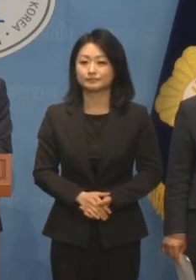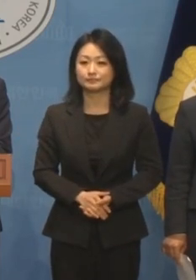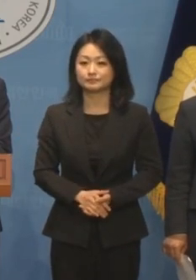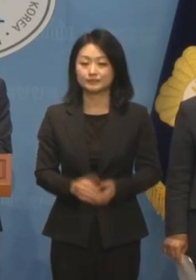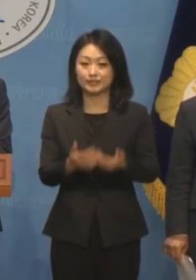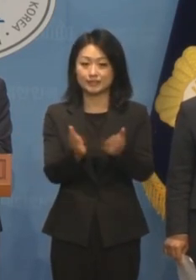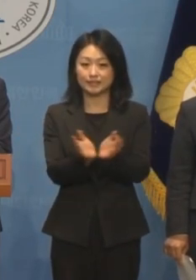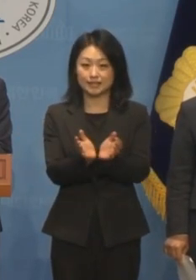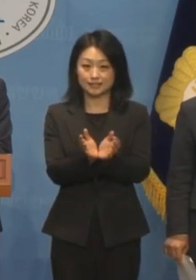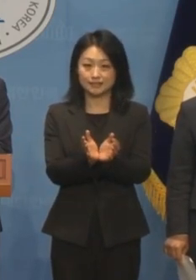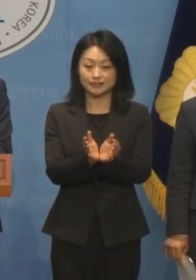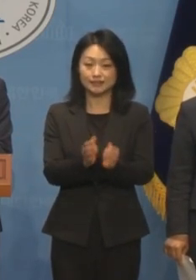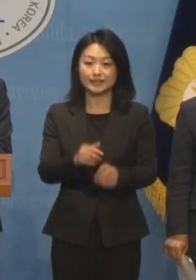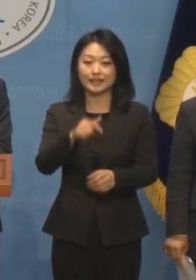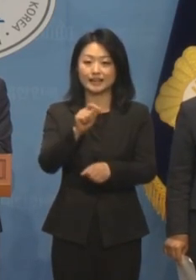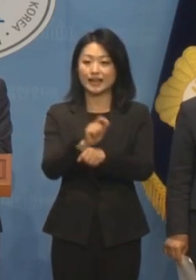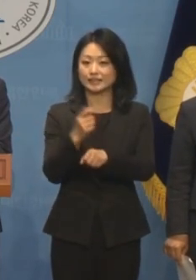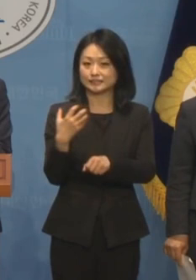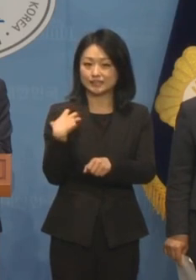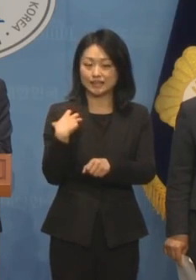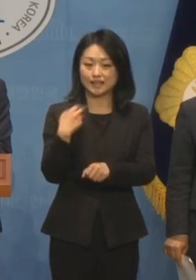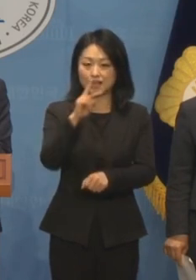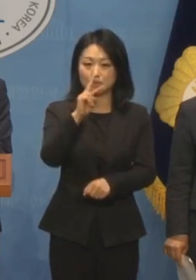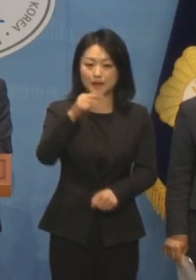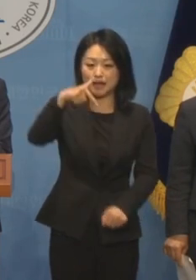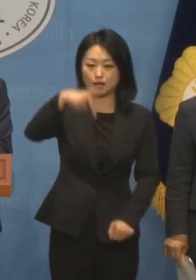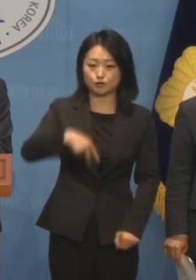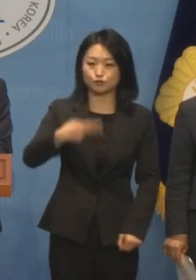대책단에 박균택 간사님 참석하셨습니다.